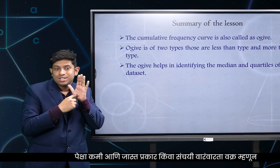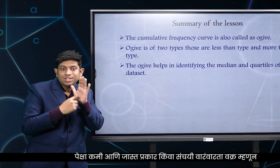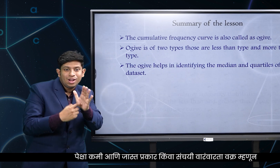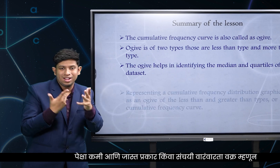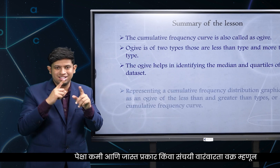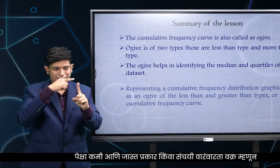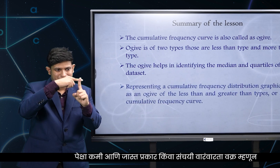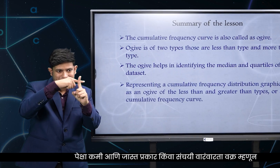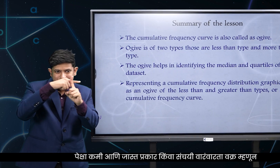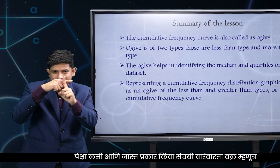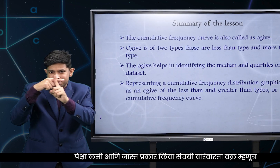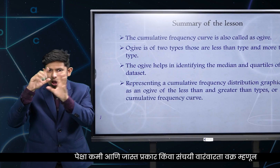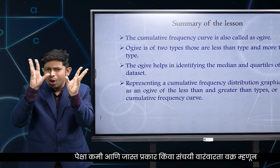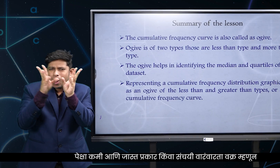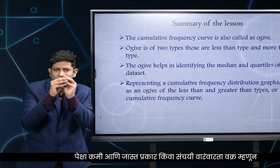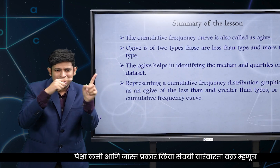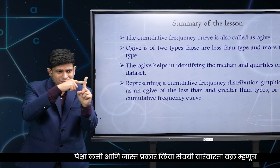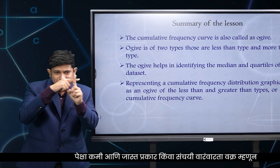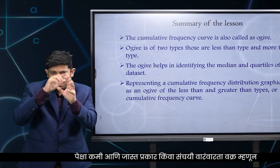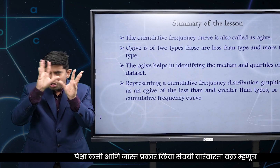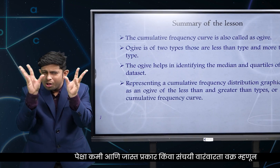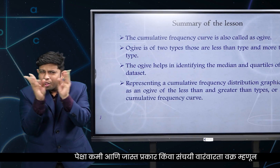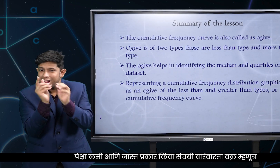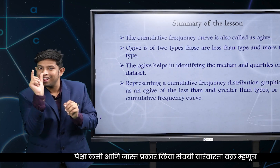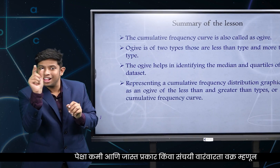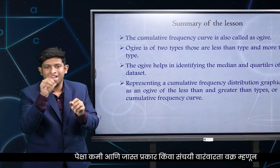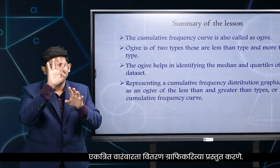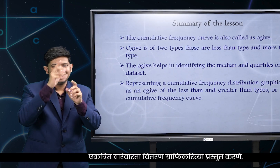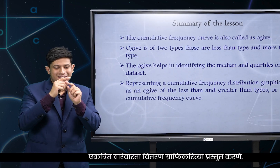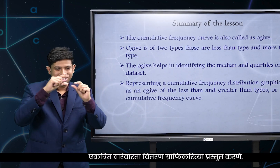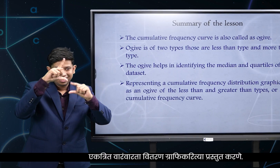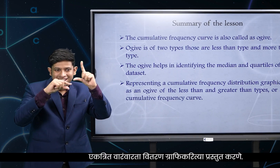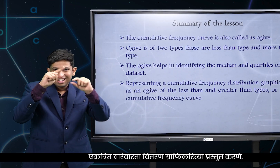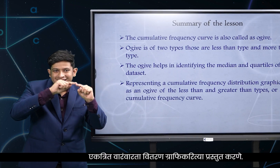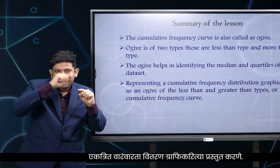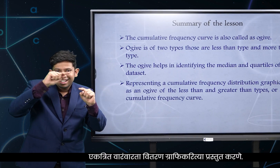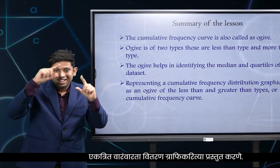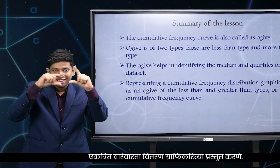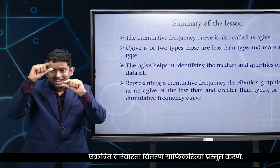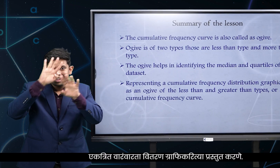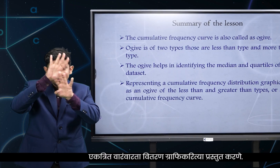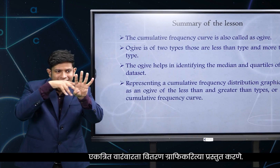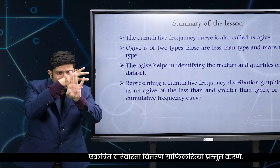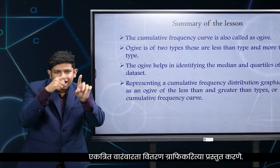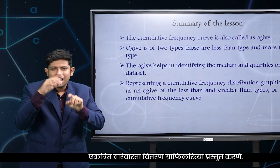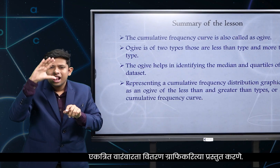पेक्षा कमी आणि जास्त प्रकार किंवा संचय वारंवारता वक्र म्हणून एकत्रित वारंवारता वितरण ग्राफिकदृष्ट्या प्रस्तुत